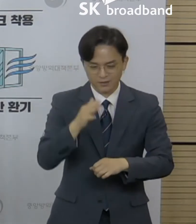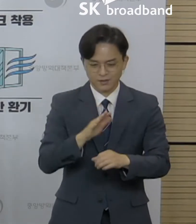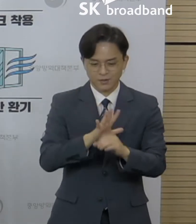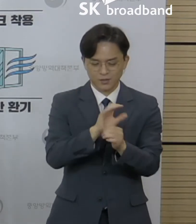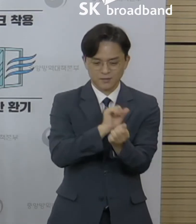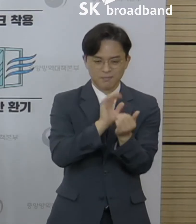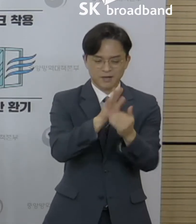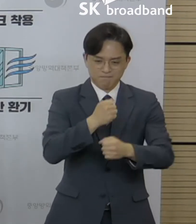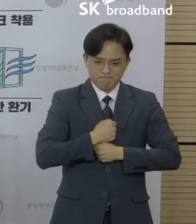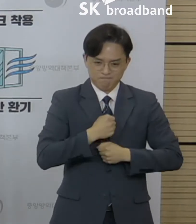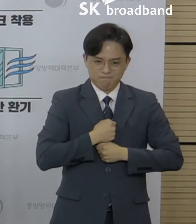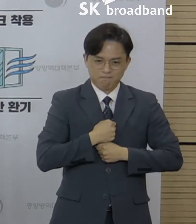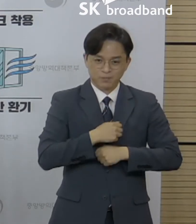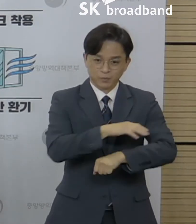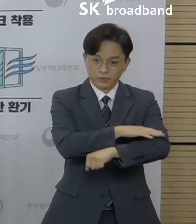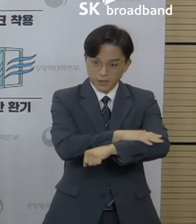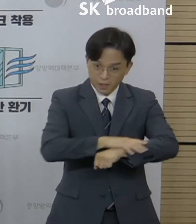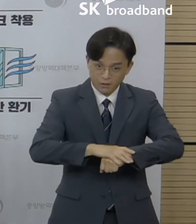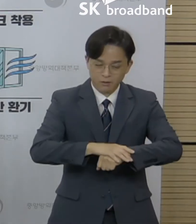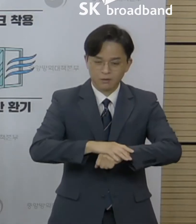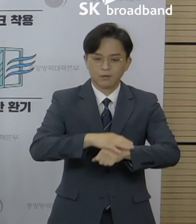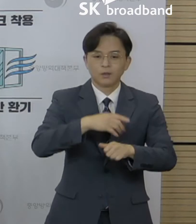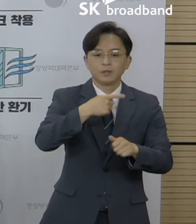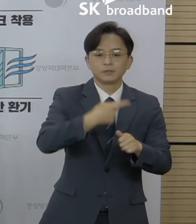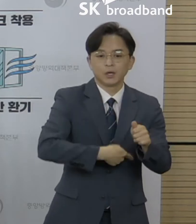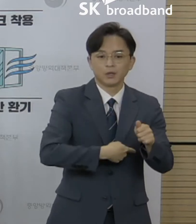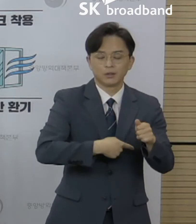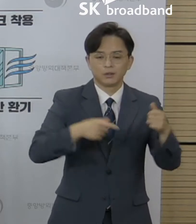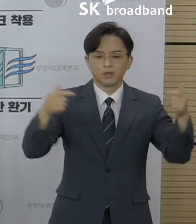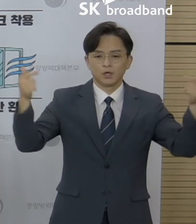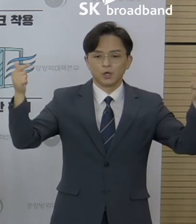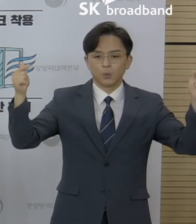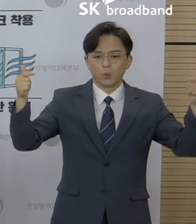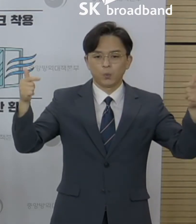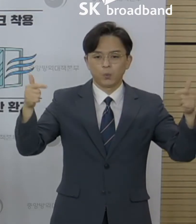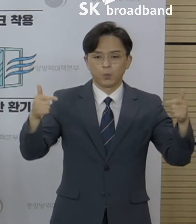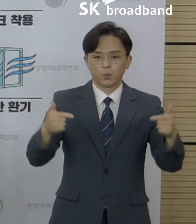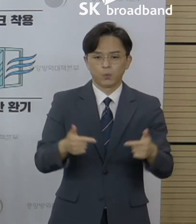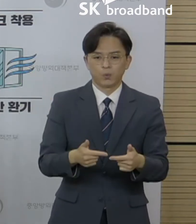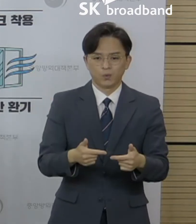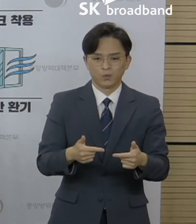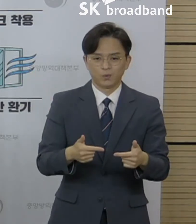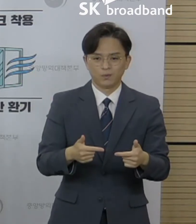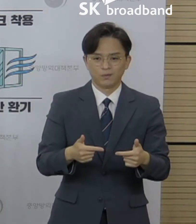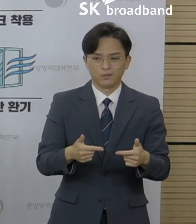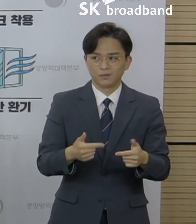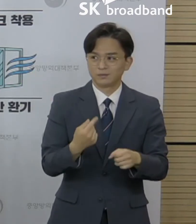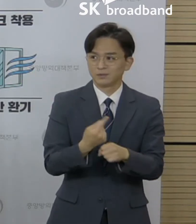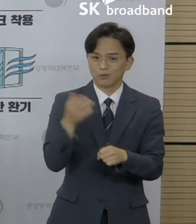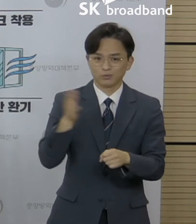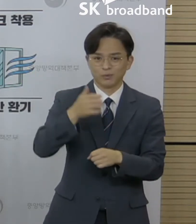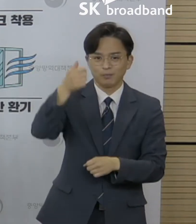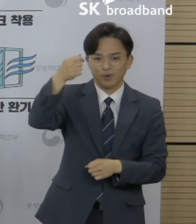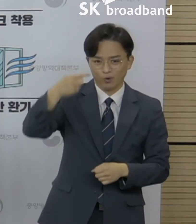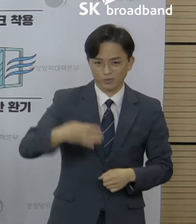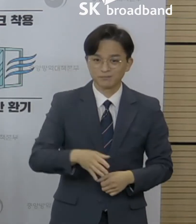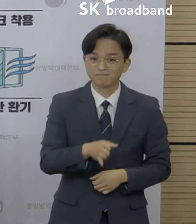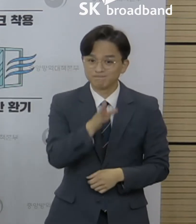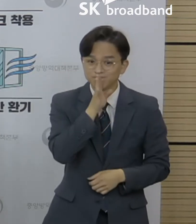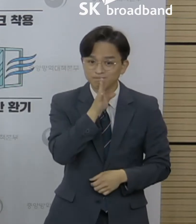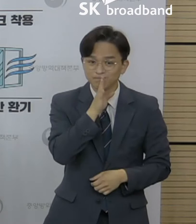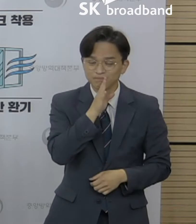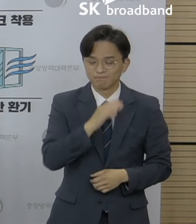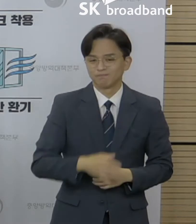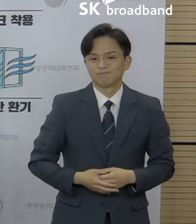통해서 항상 서서히 유행을 낮추는 그런 과거의 그 경험들이